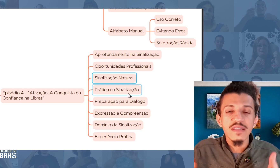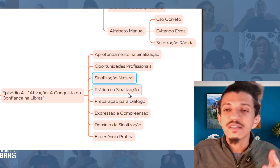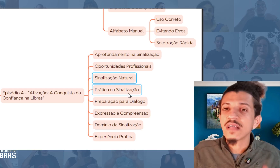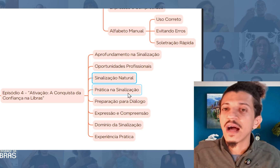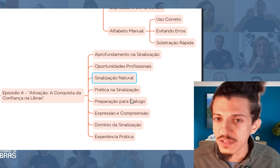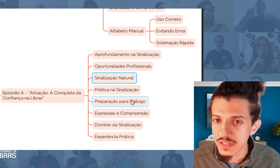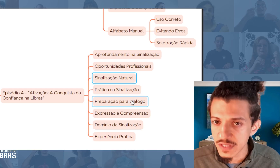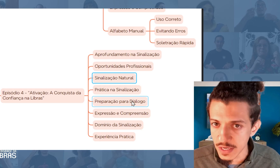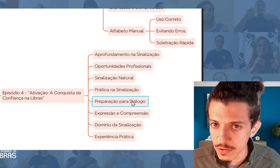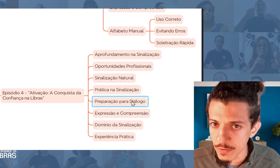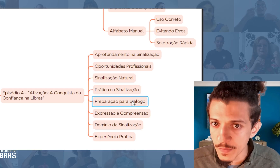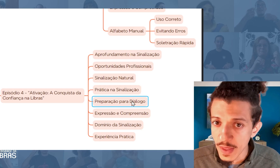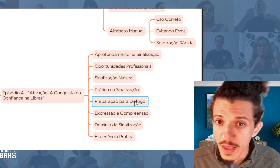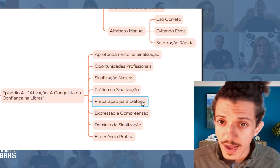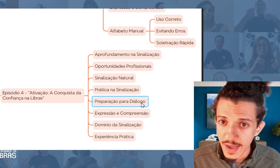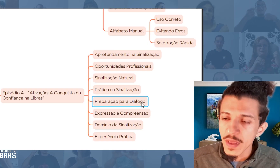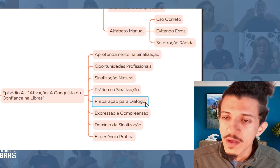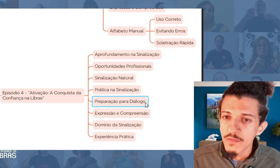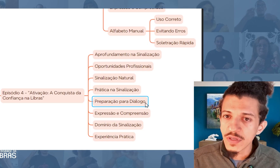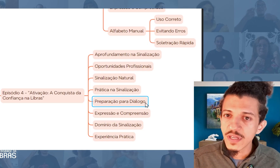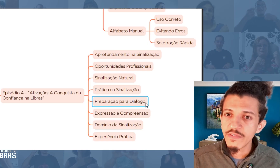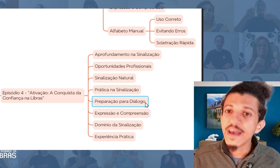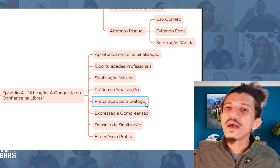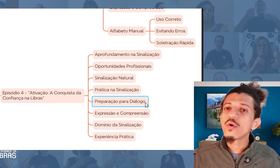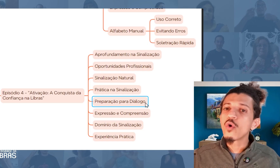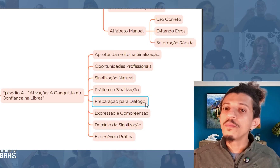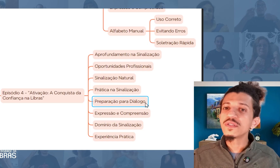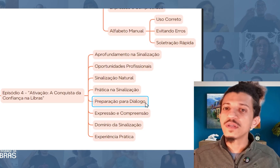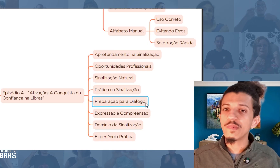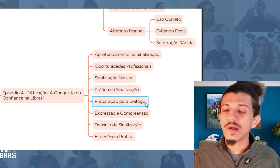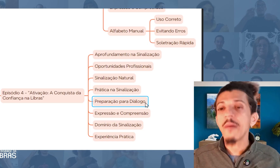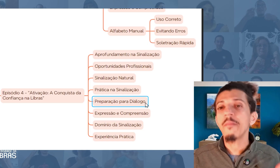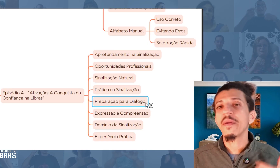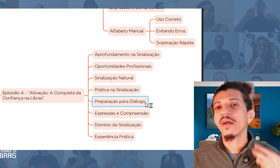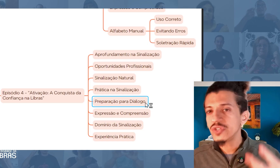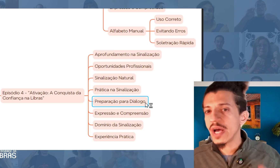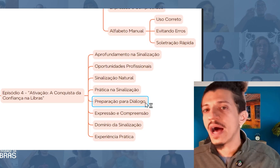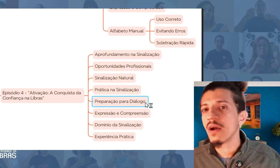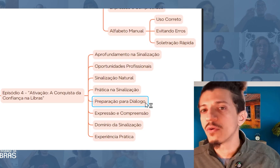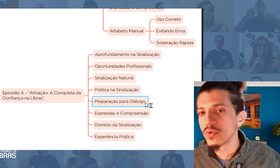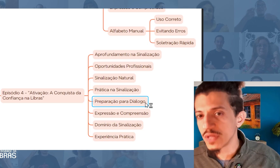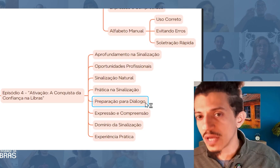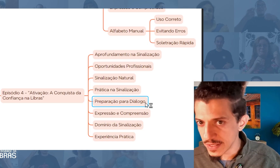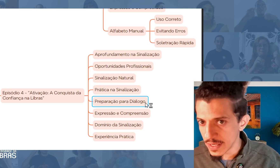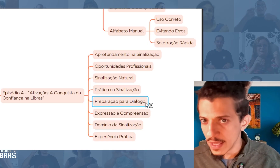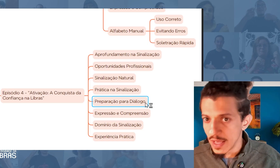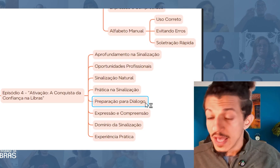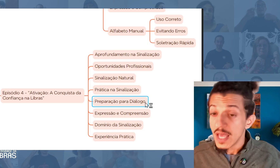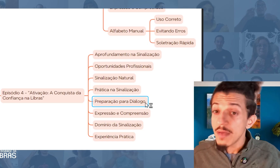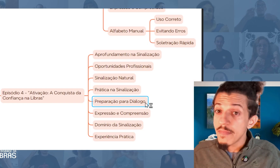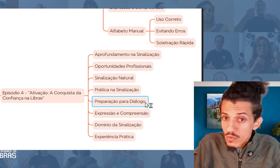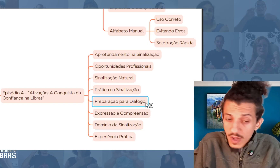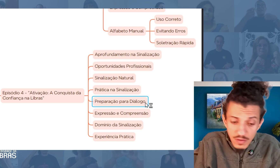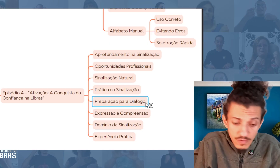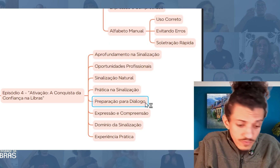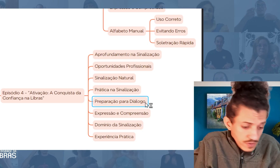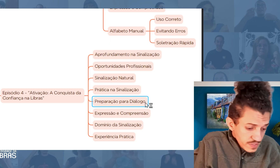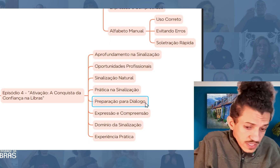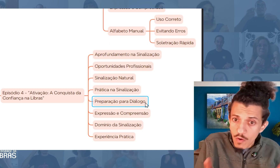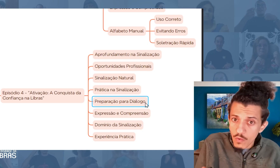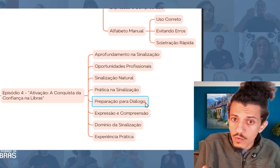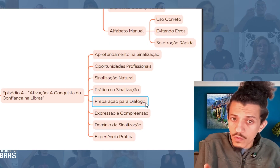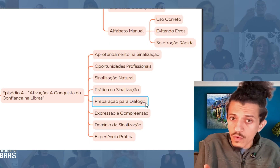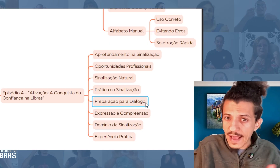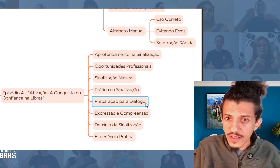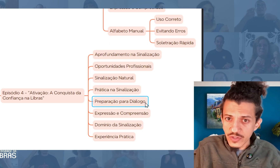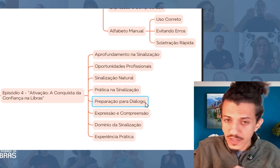está avançando. Aqui você vai entender como se preparar para novos diálogos em Libras e mesmo quando você estiver em algum